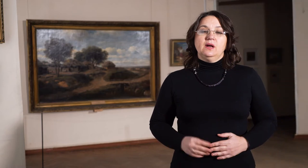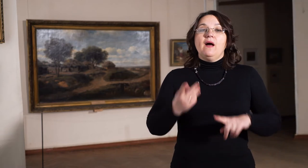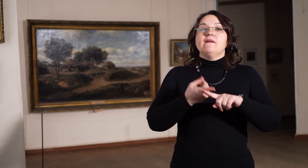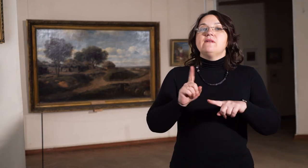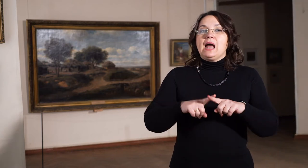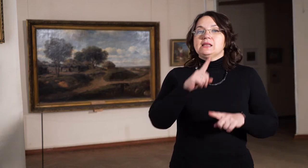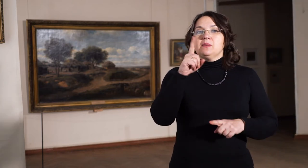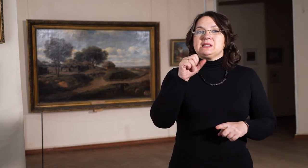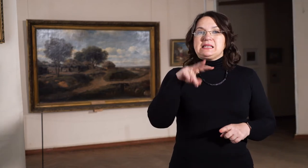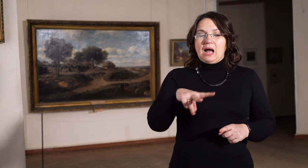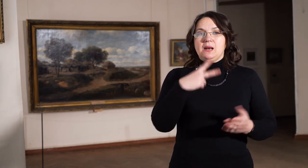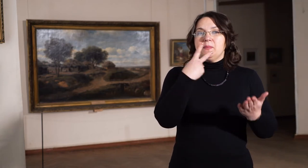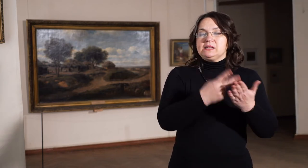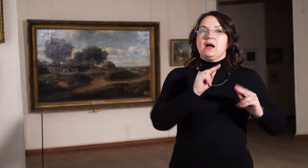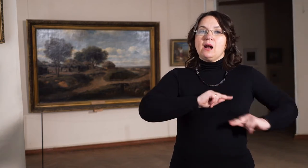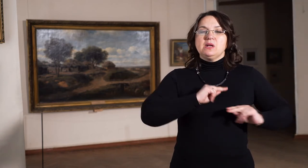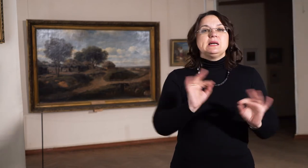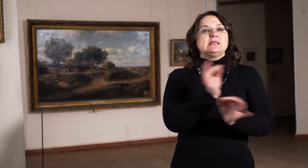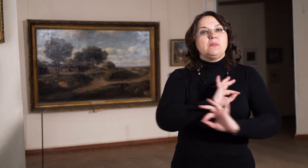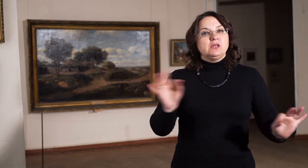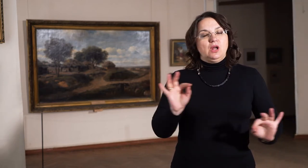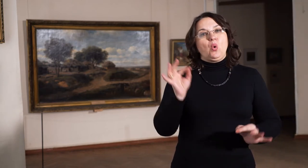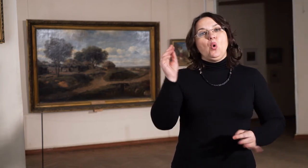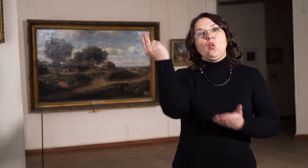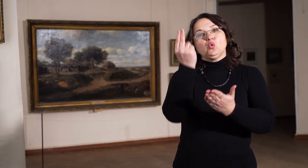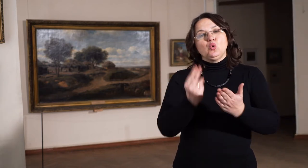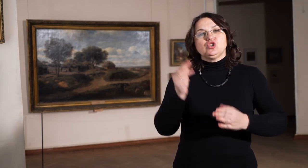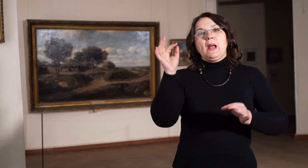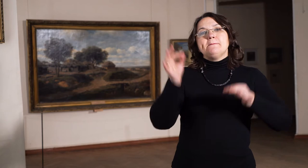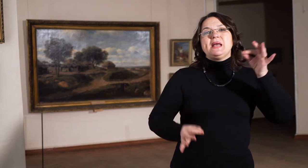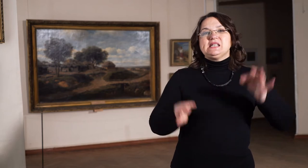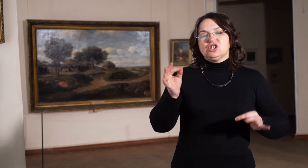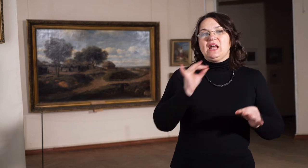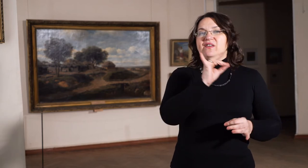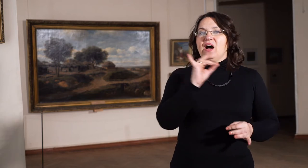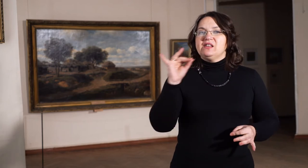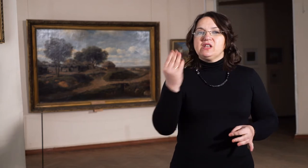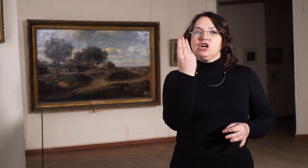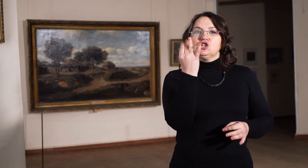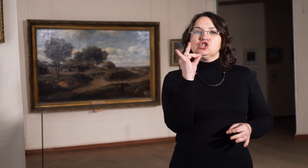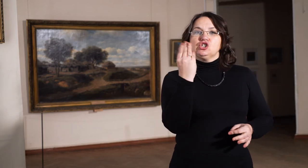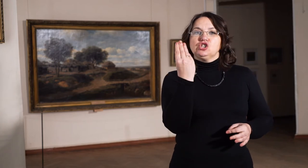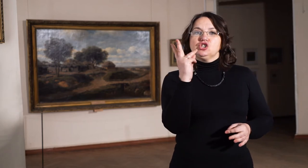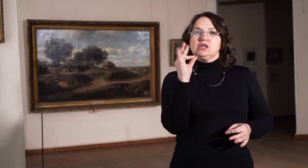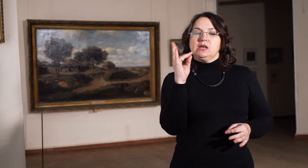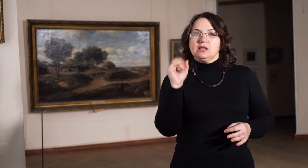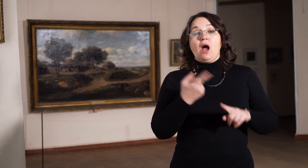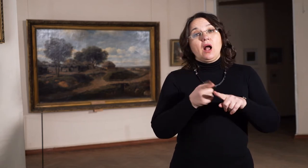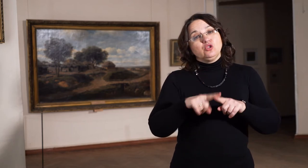В этом зале представлены работы замечательного художника-пейзажиста Ивана Ивановича Шишкина, которого иногда упрекали